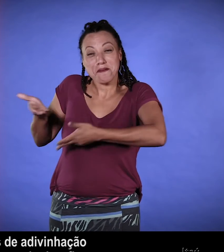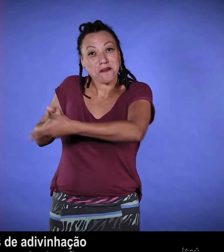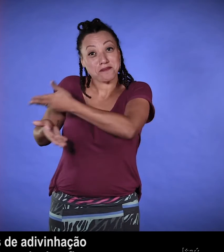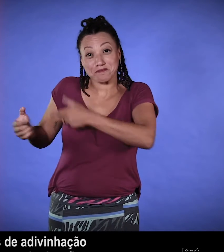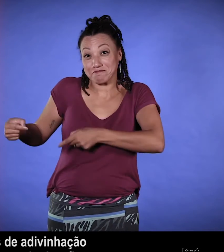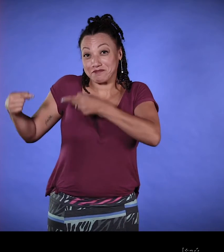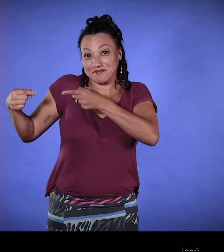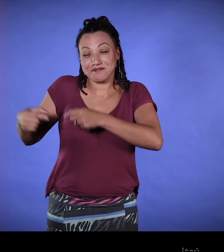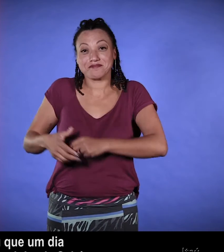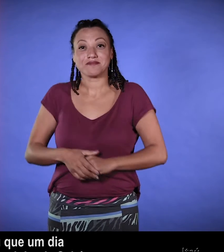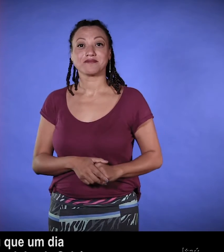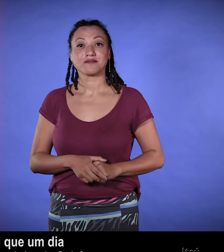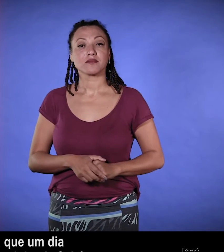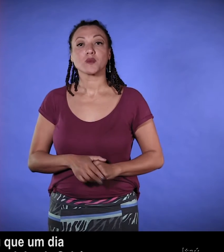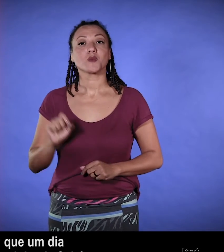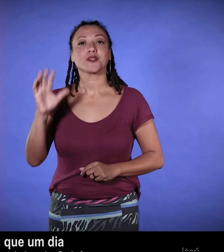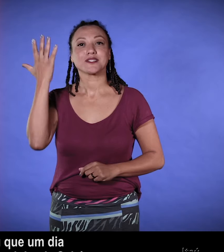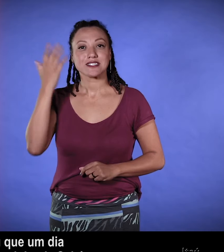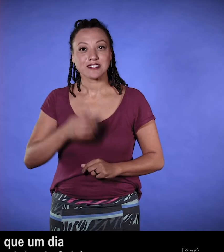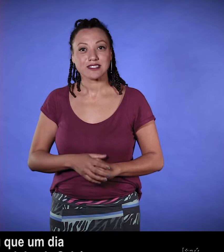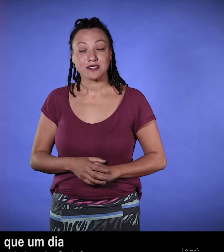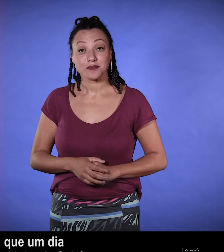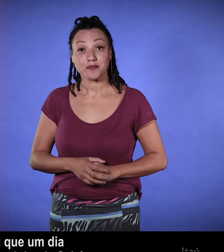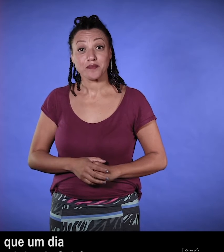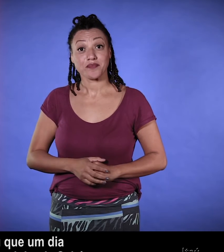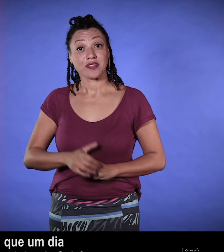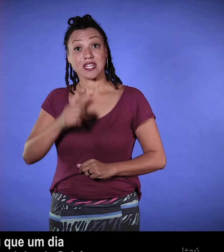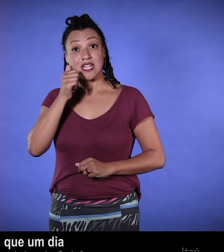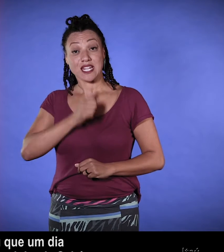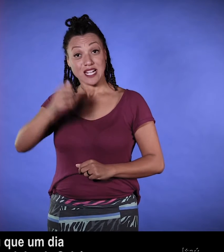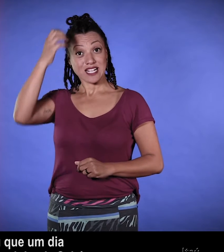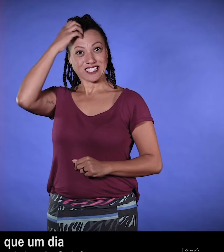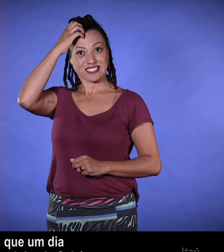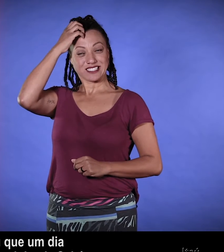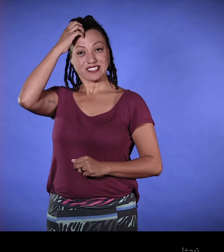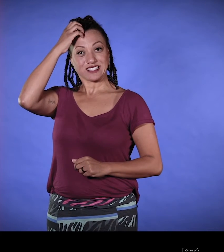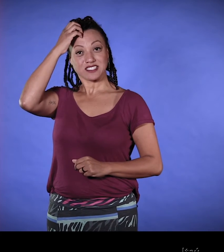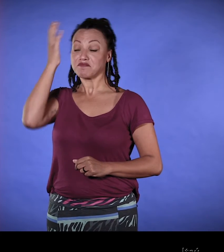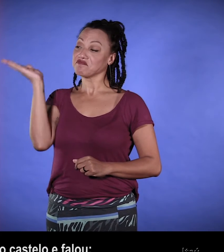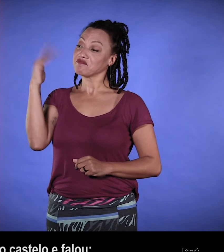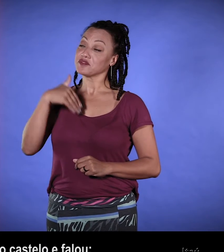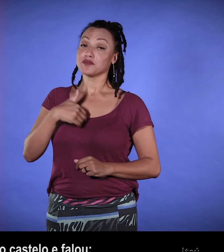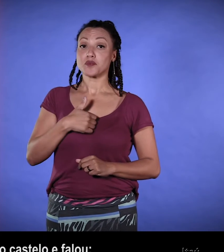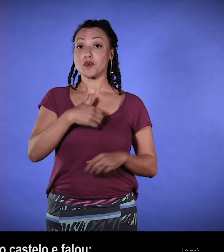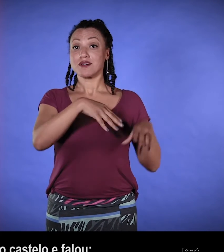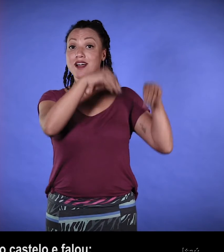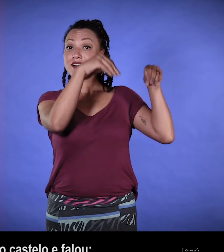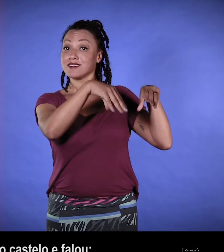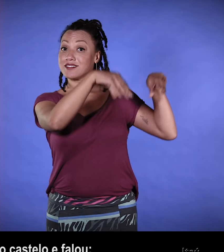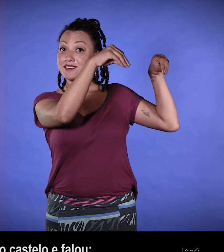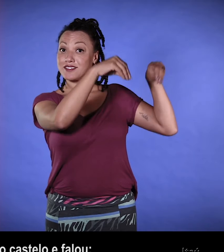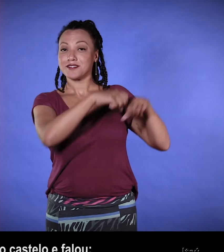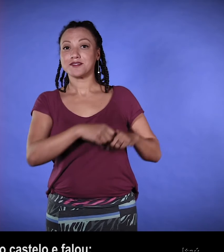Faziam assim desafios. Aí aconteceu que um dia a rainha Balkis, a rainha de Sabá, chamou ele para o